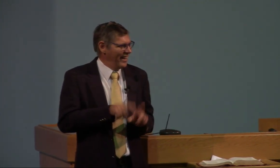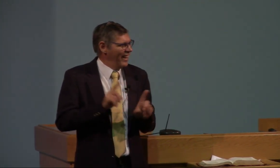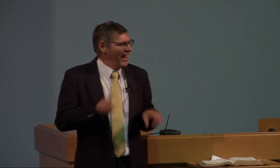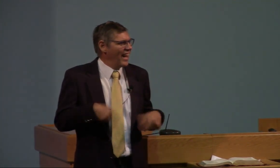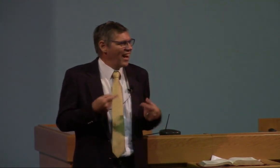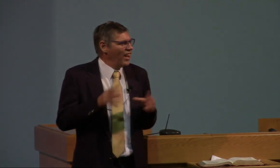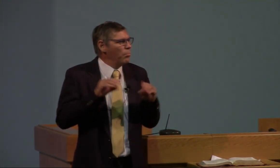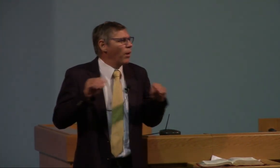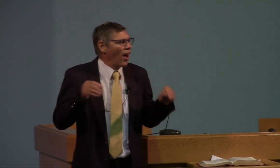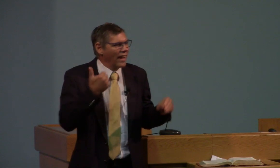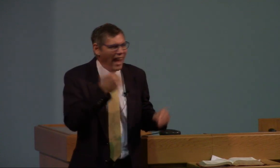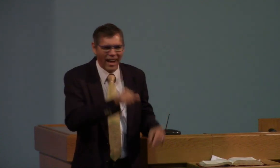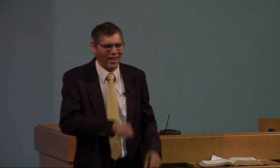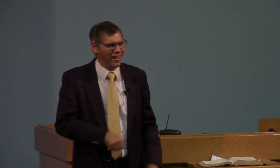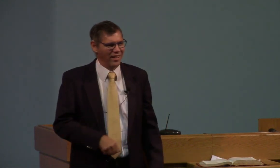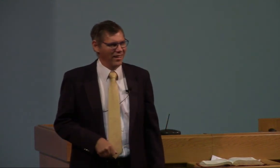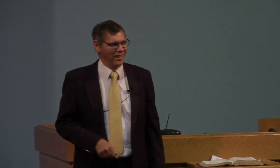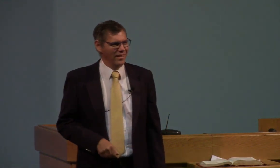Ek kan nie praat lekker nie.